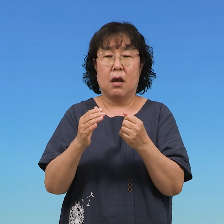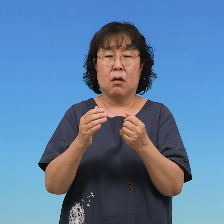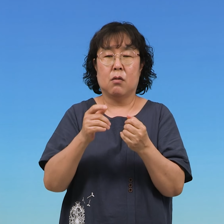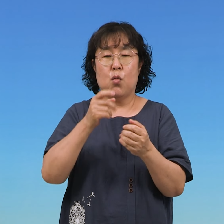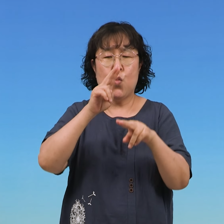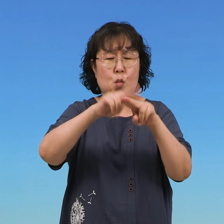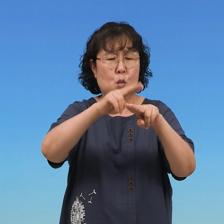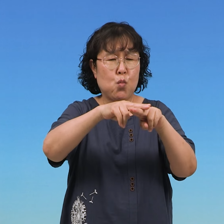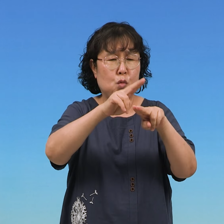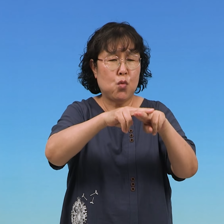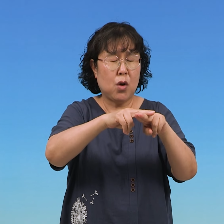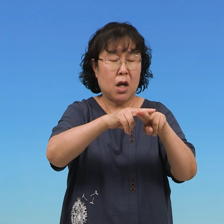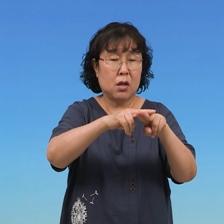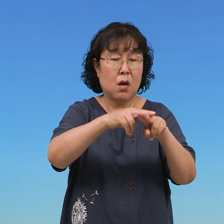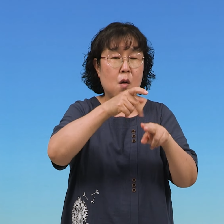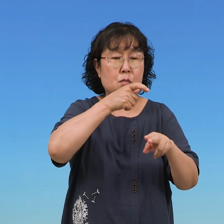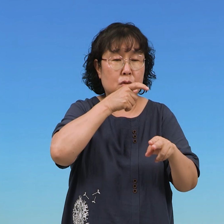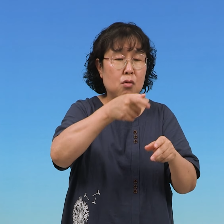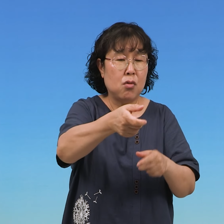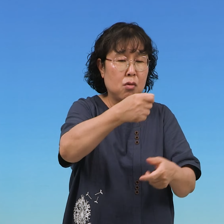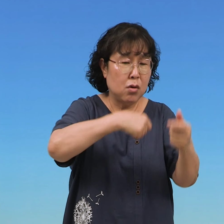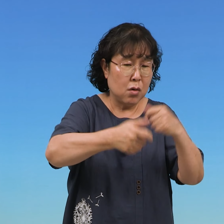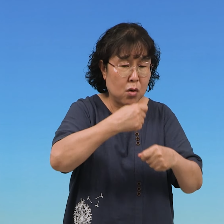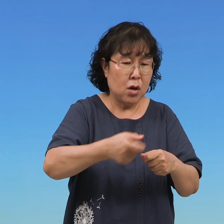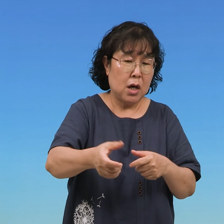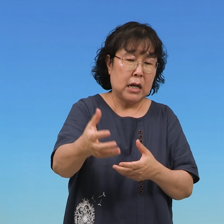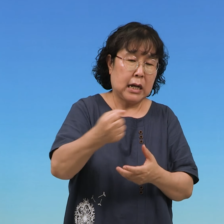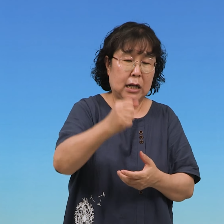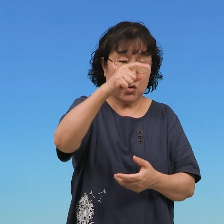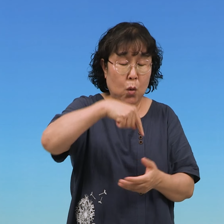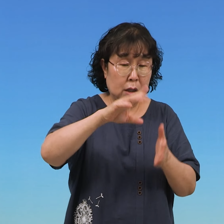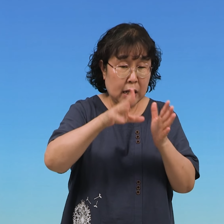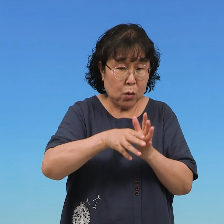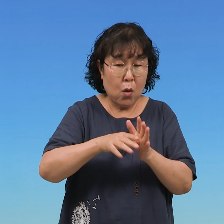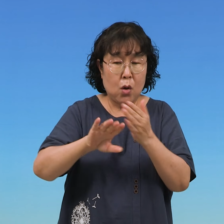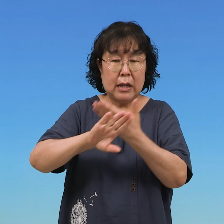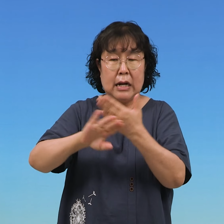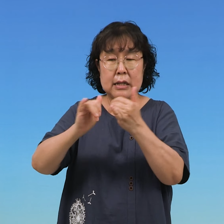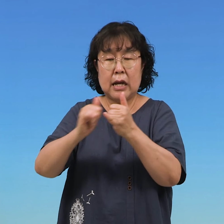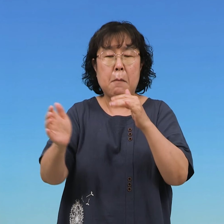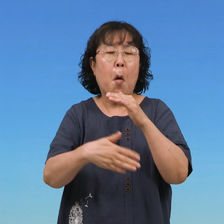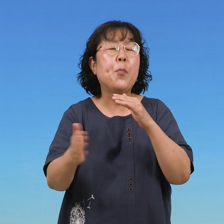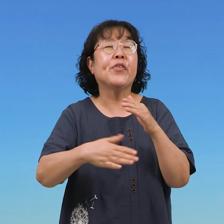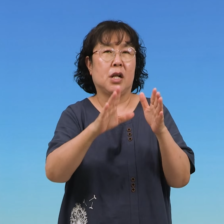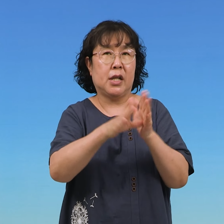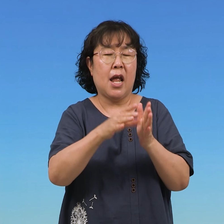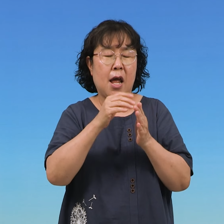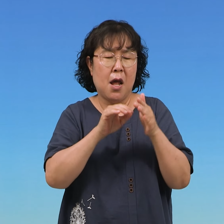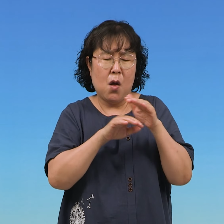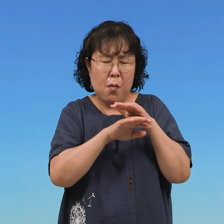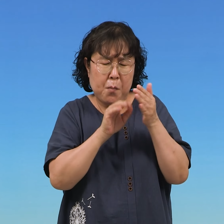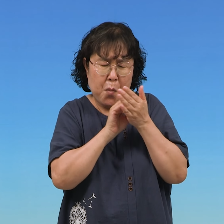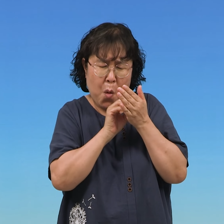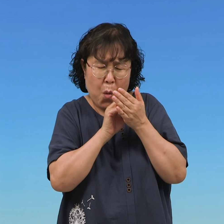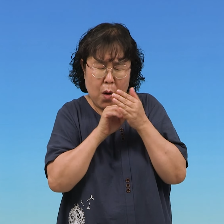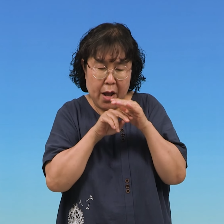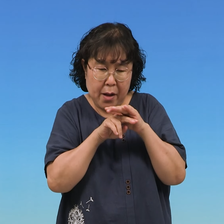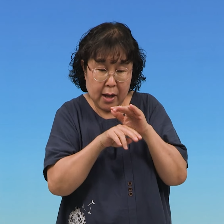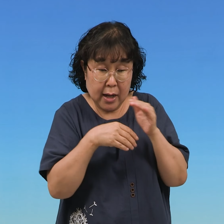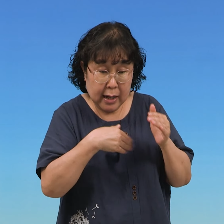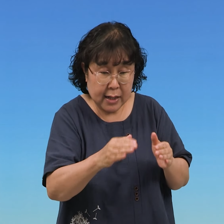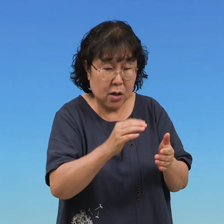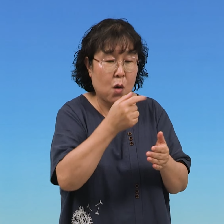뜨거운 사람 안 올 때만 가서 물을 길러러 가고, 그런 참 불쌍한 여인이에요. 그래서 제가 이